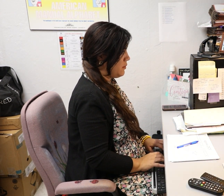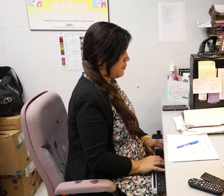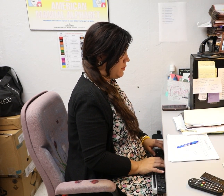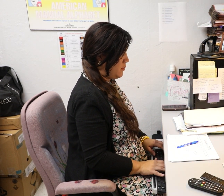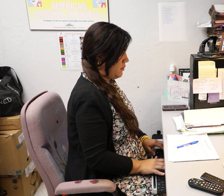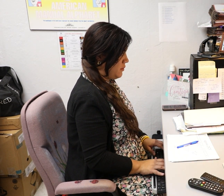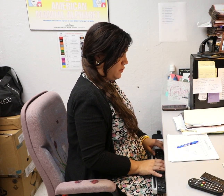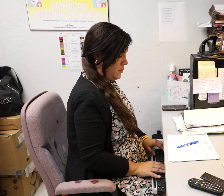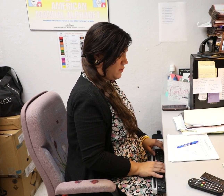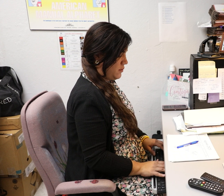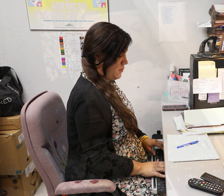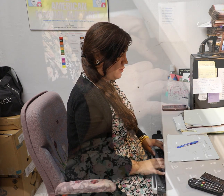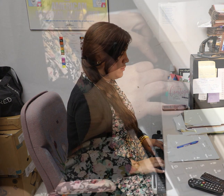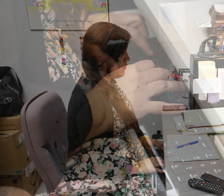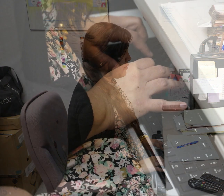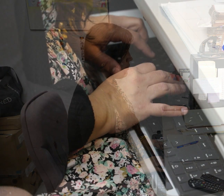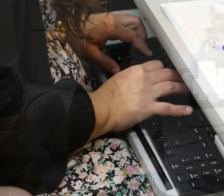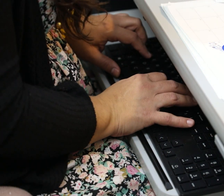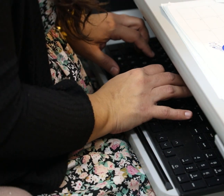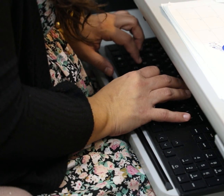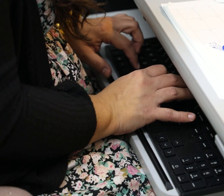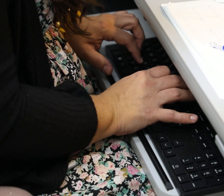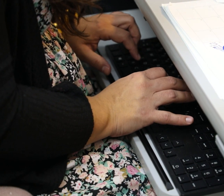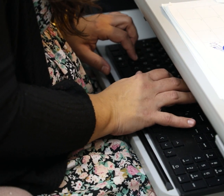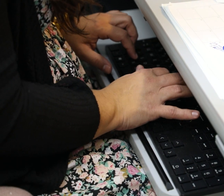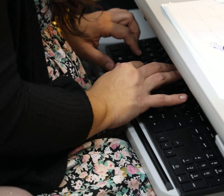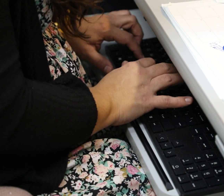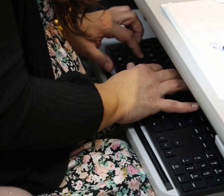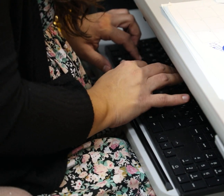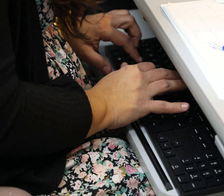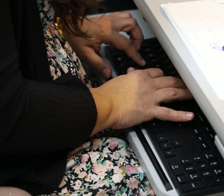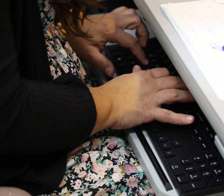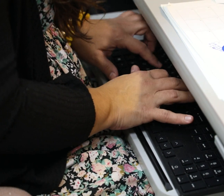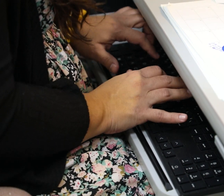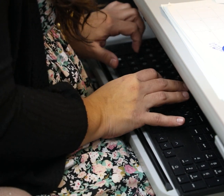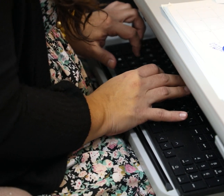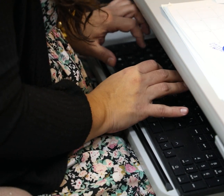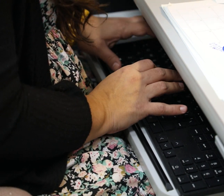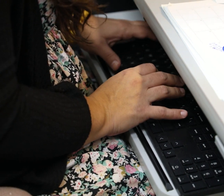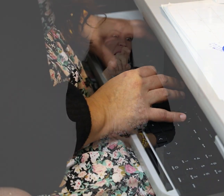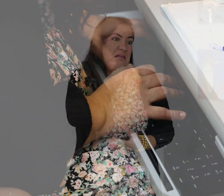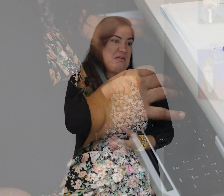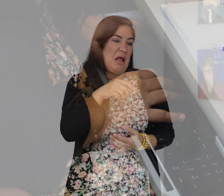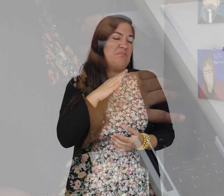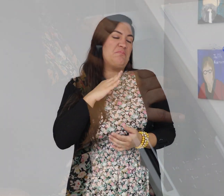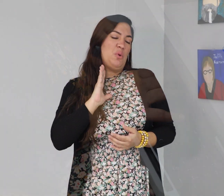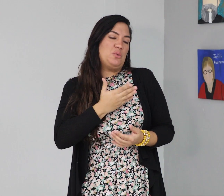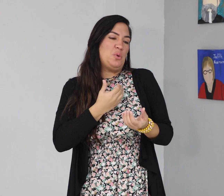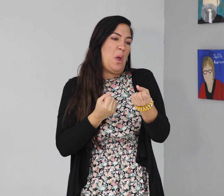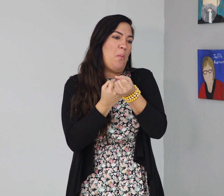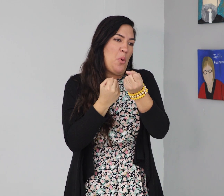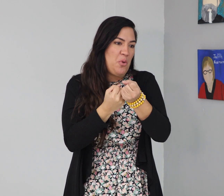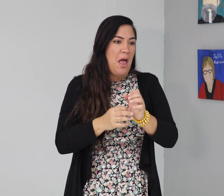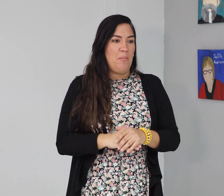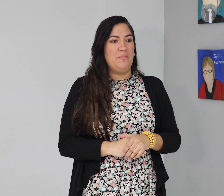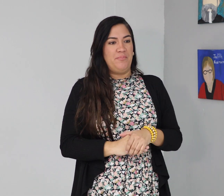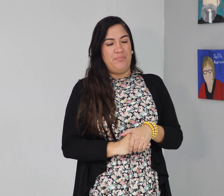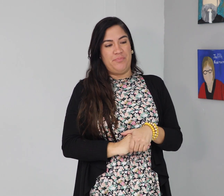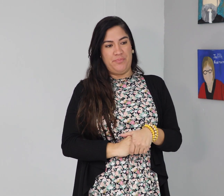y referido para diferentes lugares. Le doy grupos de apoyo para la comunidad sorda. En todo lo que